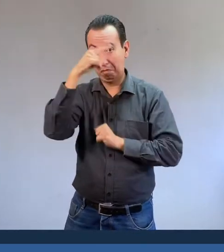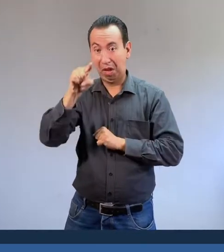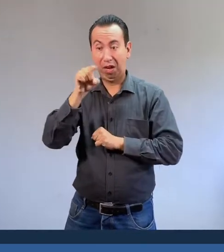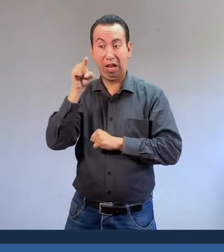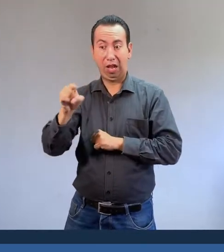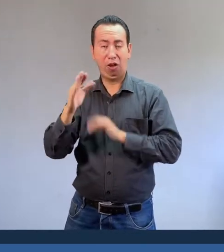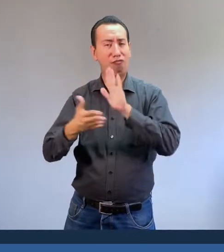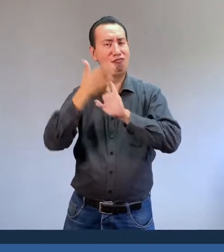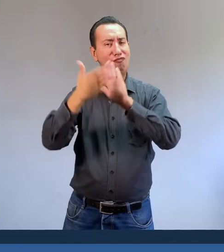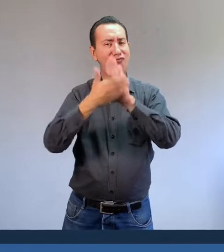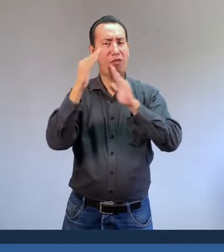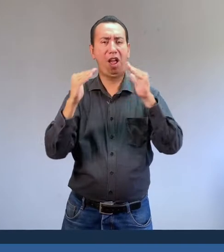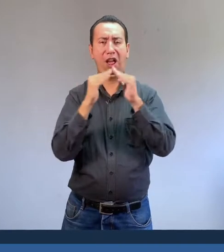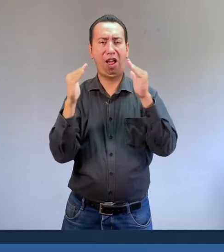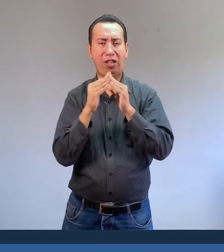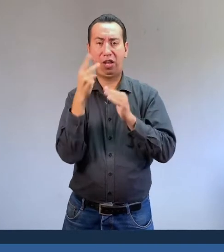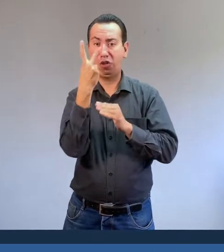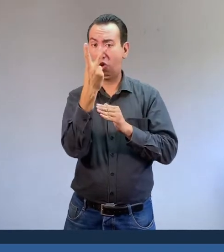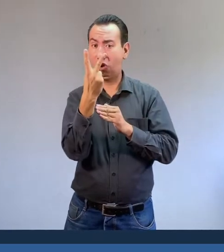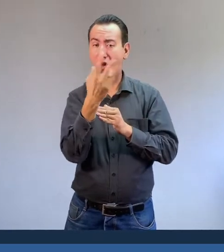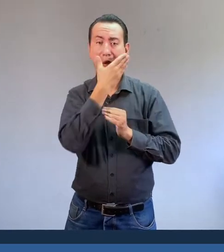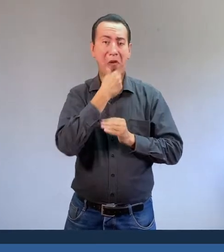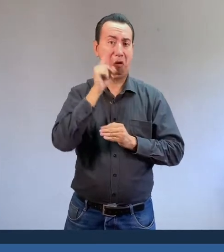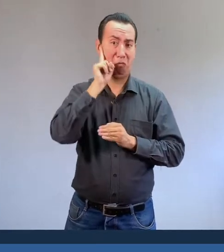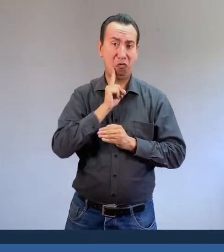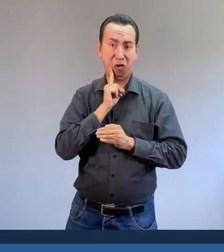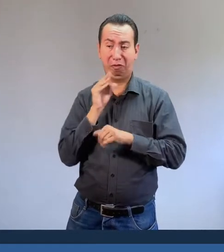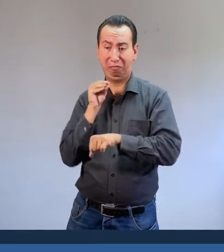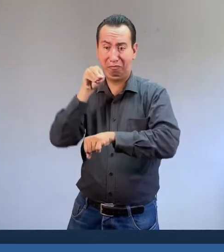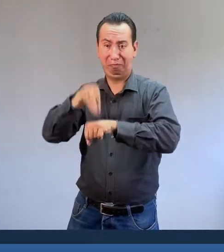los artistas para hacer su casa habitación y un jardín.